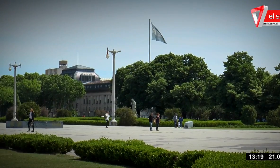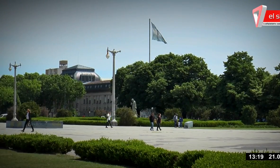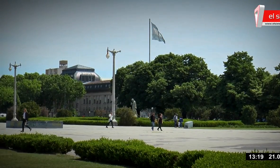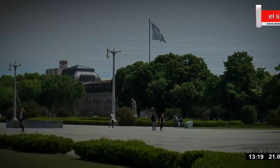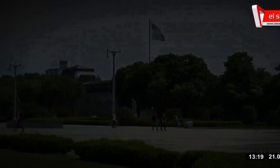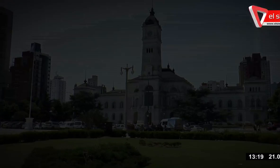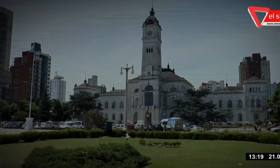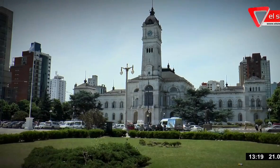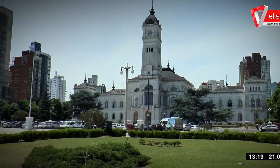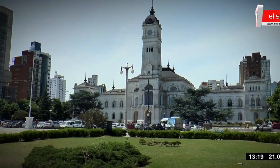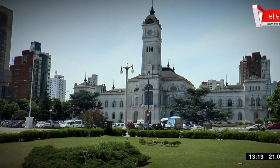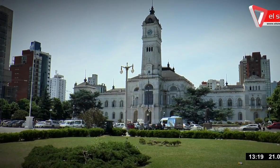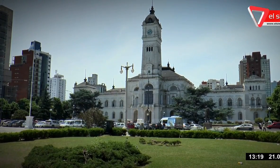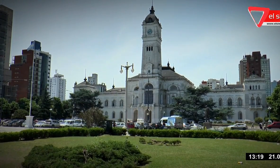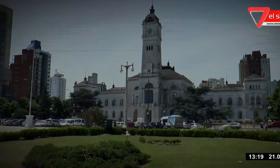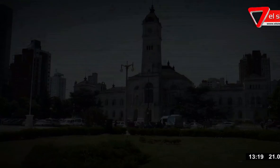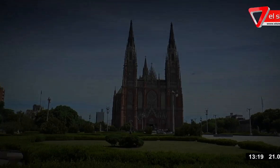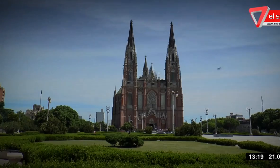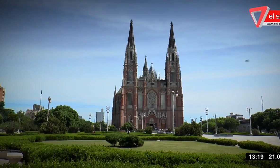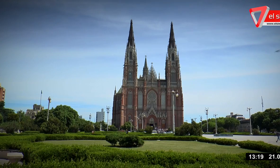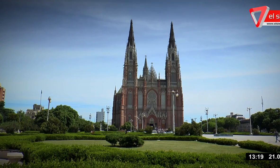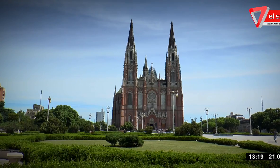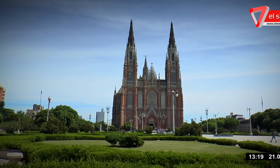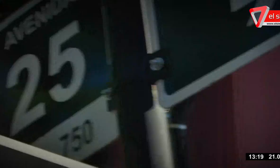génesis del horror y el dolor para la comunidad sorda.